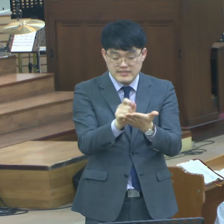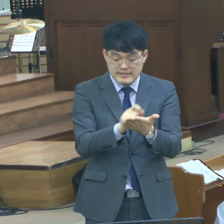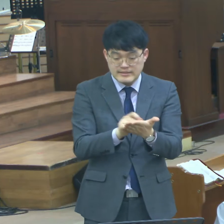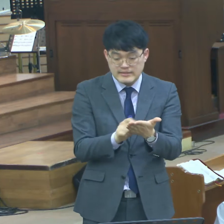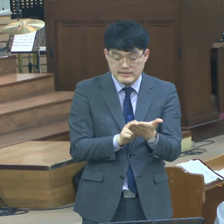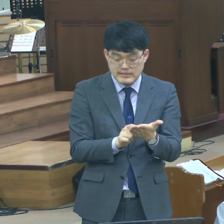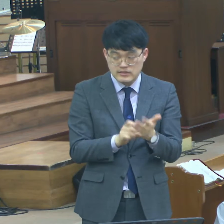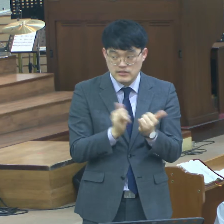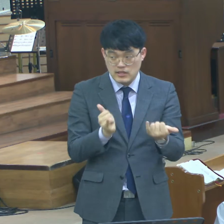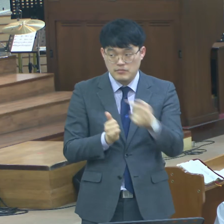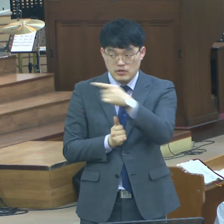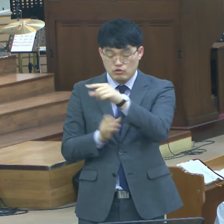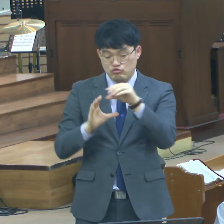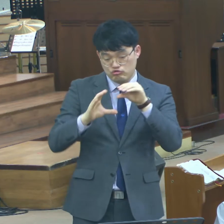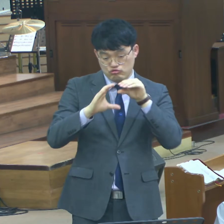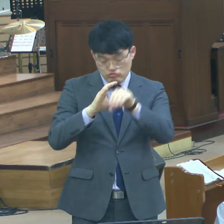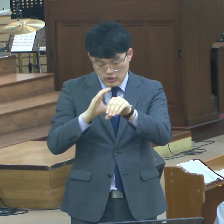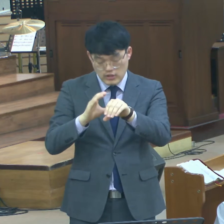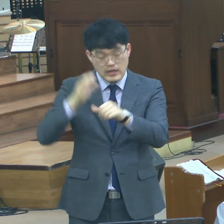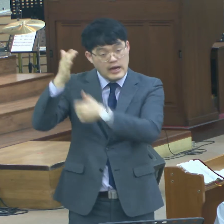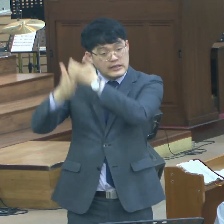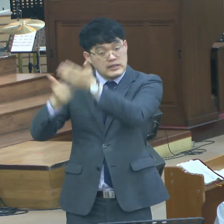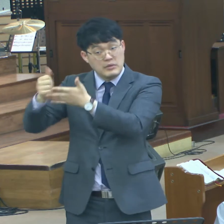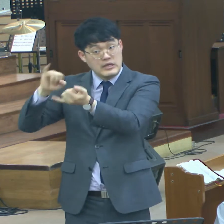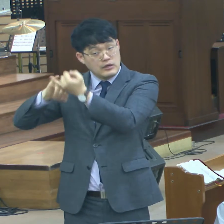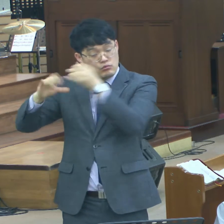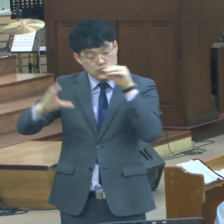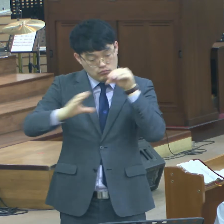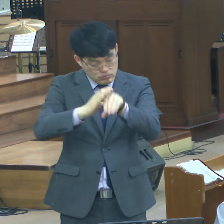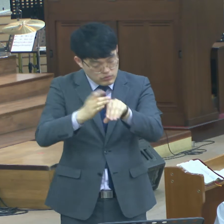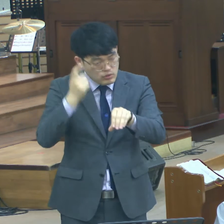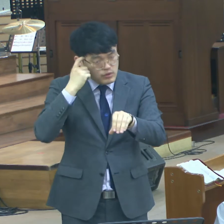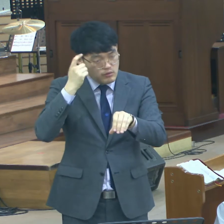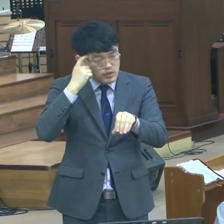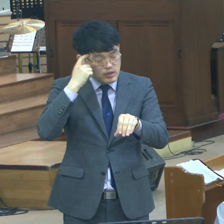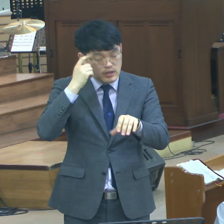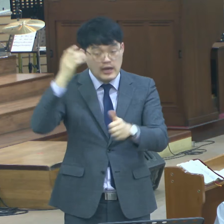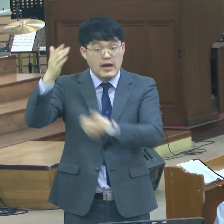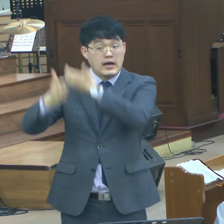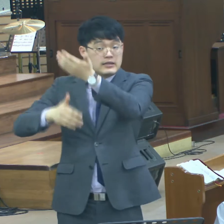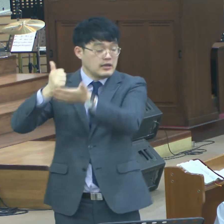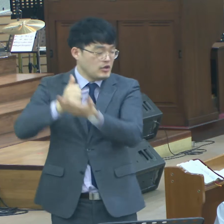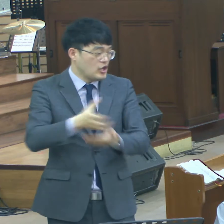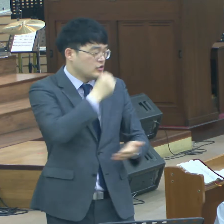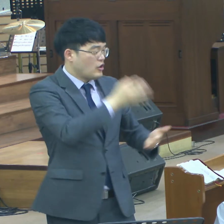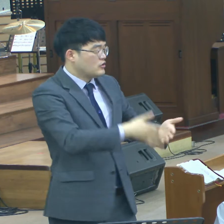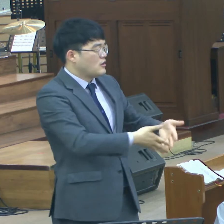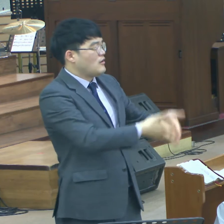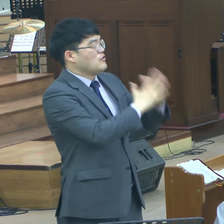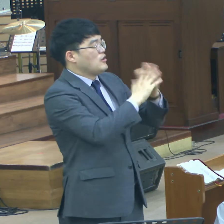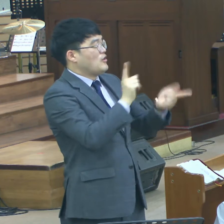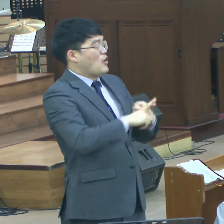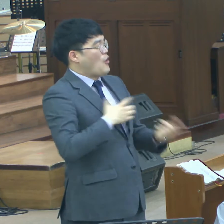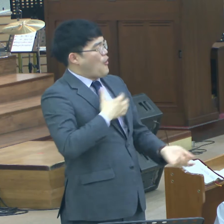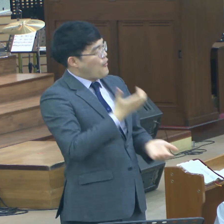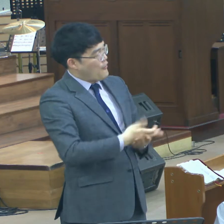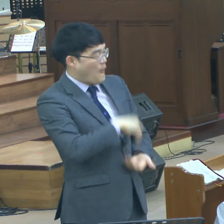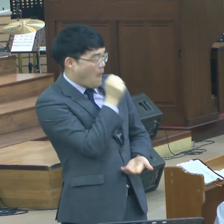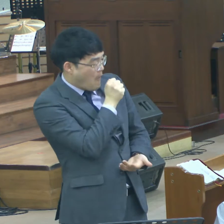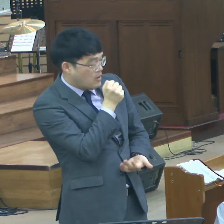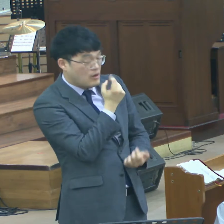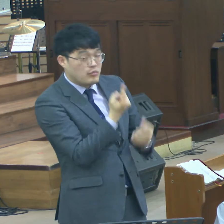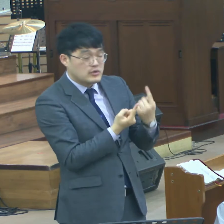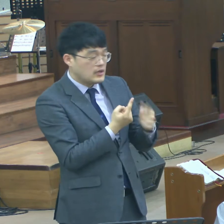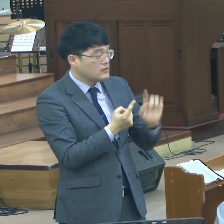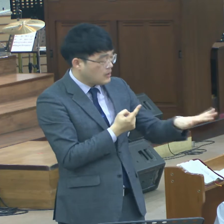갖다가 가운데 집어넣은 이유가 뭐냐면 하나님이 성전 건축하는 걸 감동을 받으시기보다는 야, 성전은 성전이고 순종은